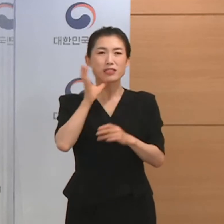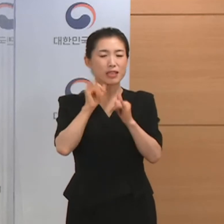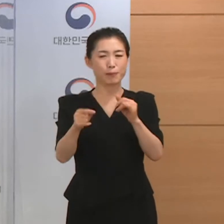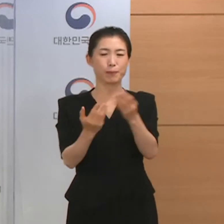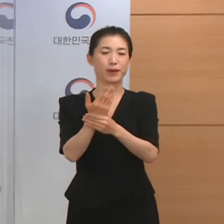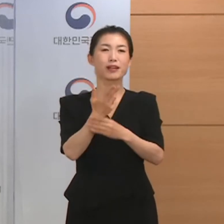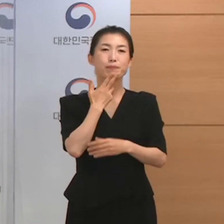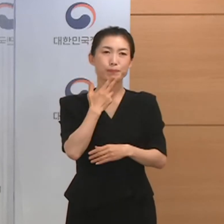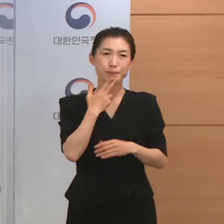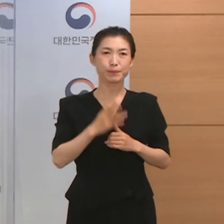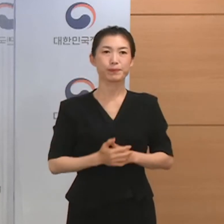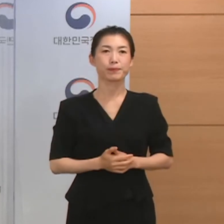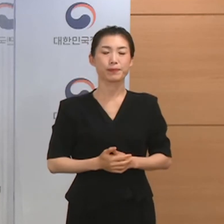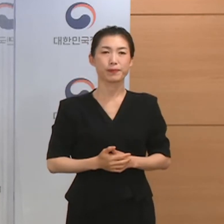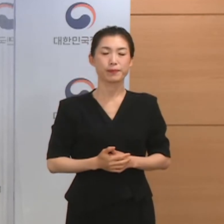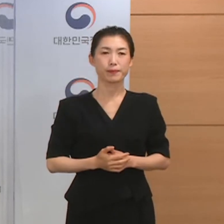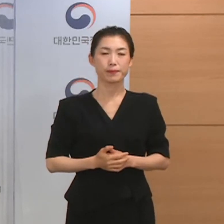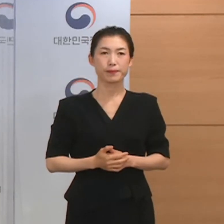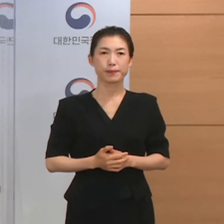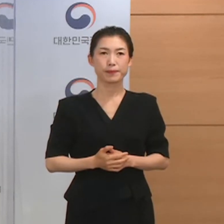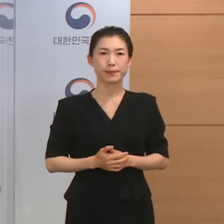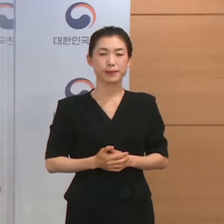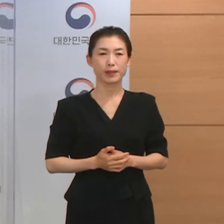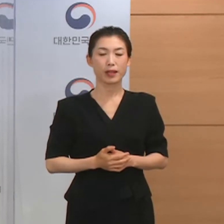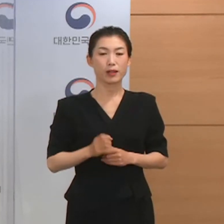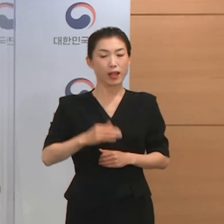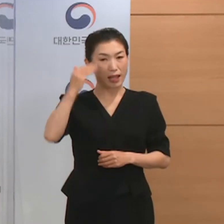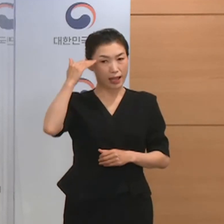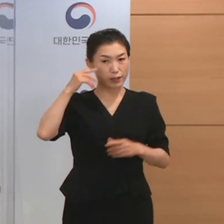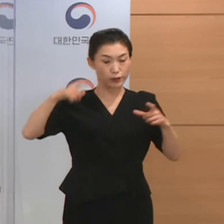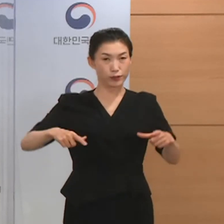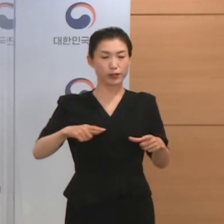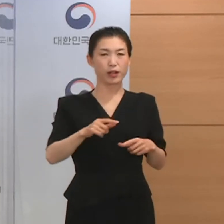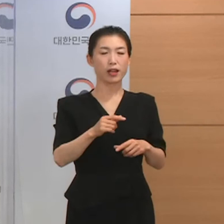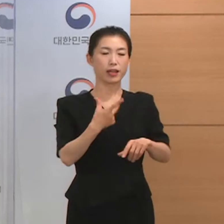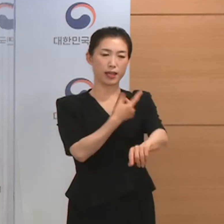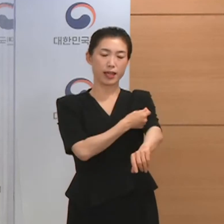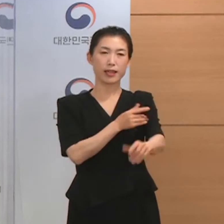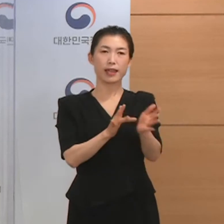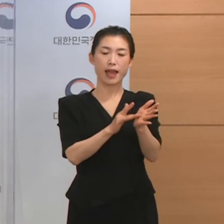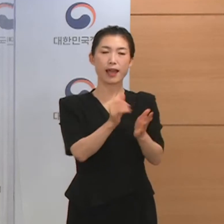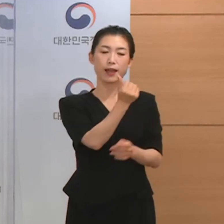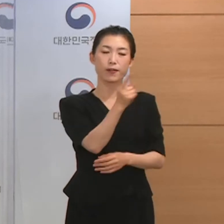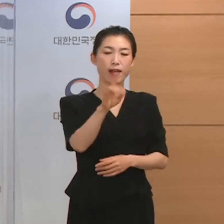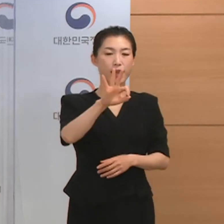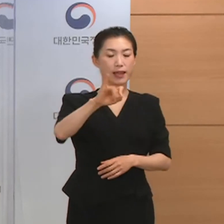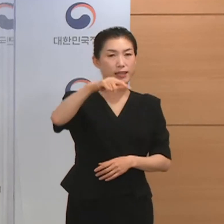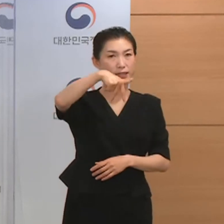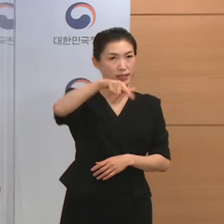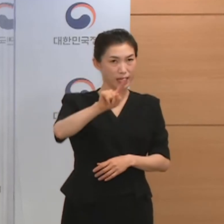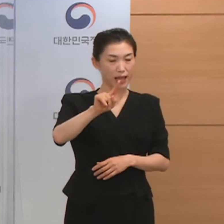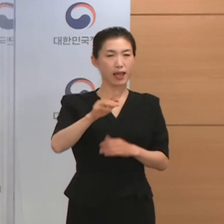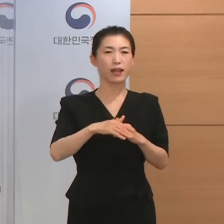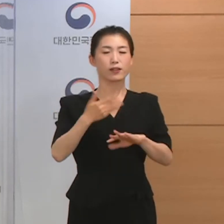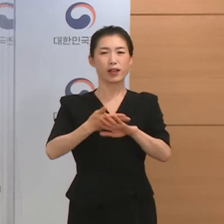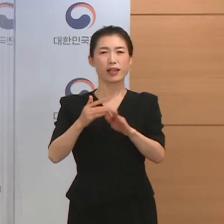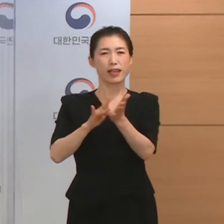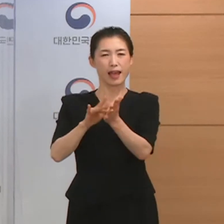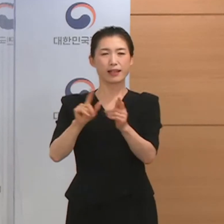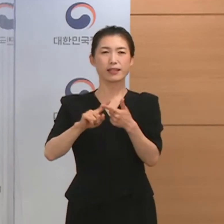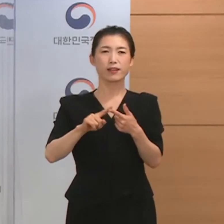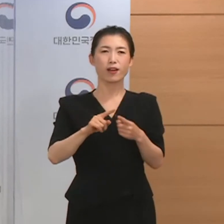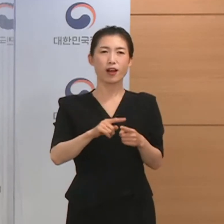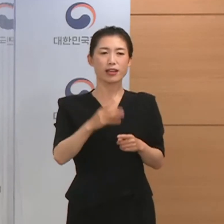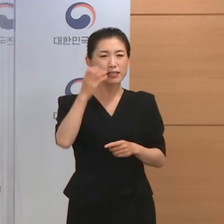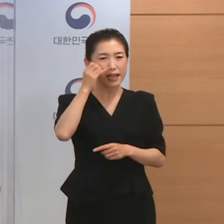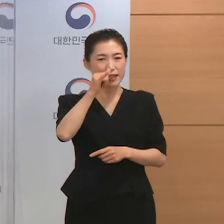부작용입니다. 함께 현재 우리나라에서도 화이자와 아스트라제네카의 백신 이상 반응 신고 현황을 보고 있으면 사망